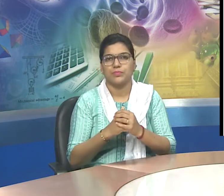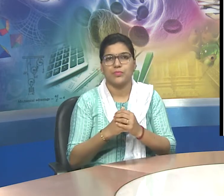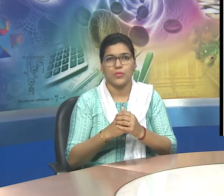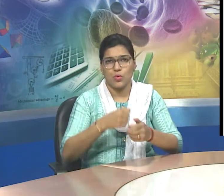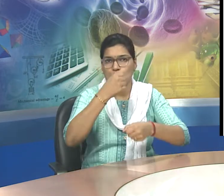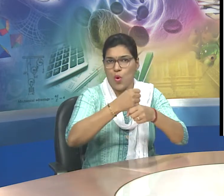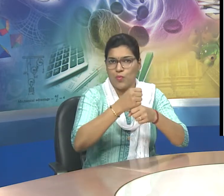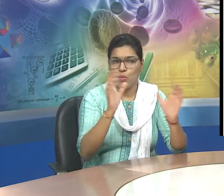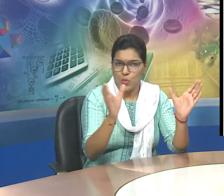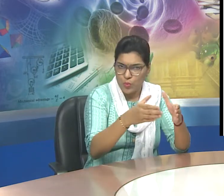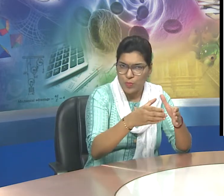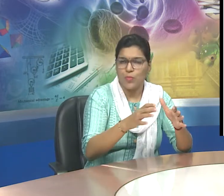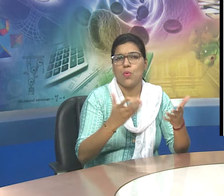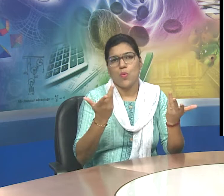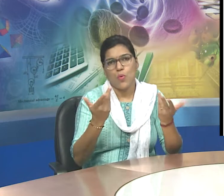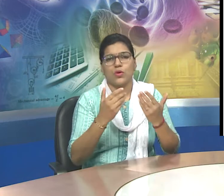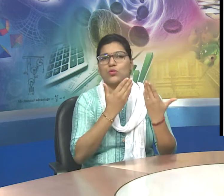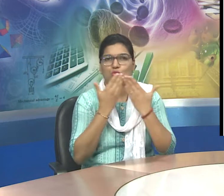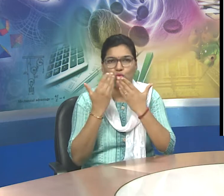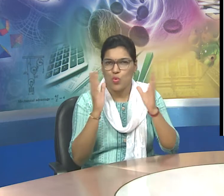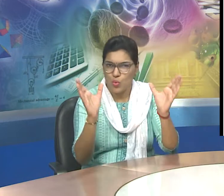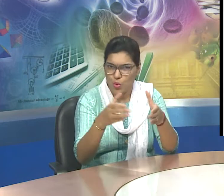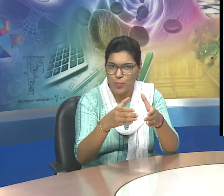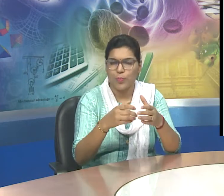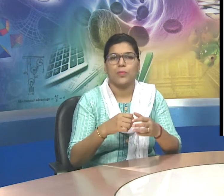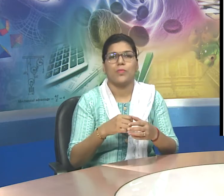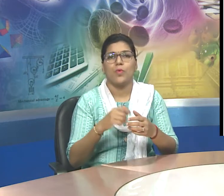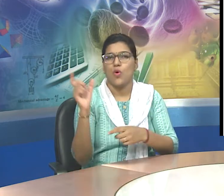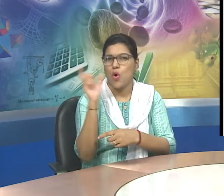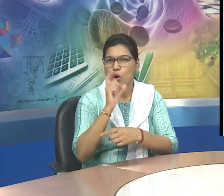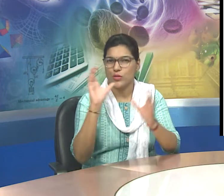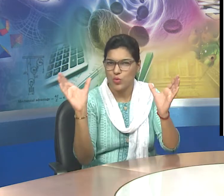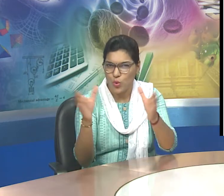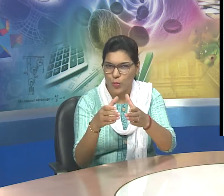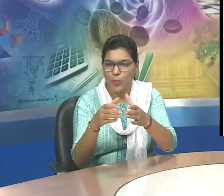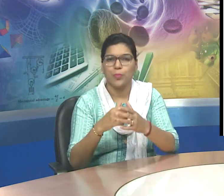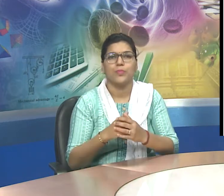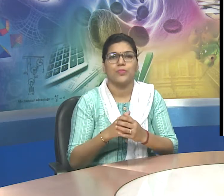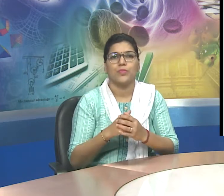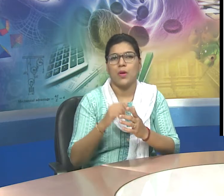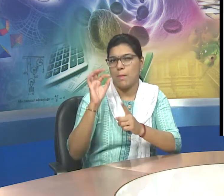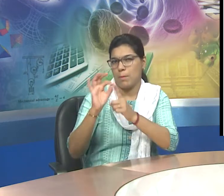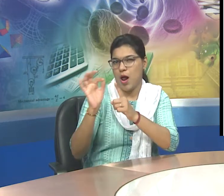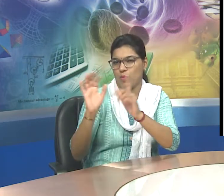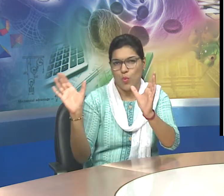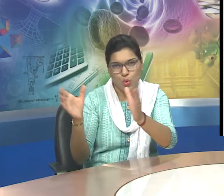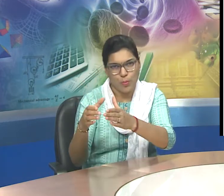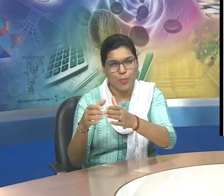सिस्टम को भी कई अर्थों में देखा जा सकता है। जैसे सरकार में अपना काम करने का कुछ सिस्टम होता है, कार्य पद्धति होती